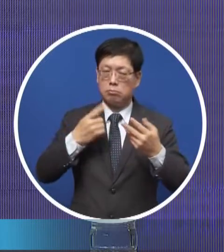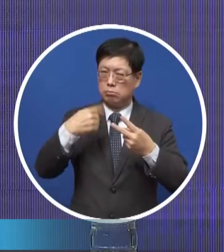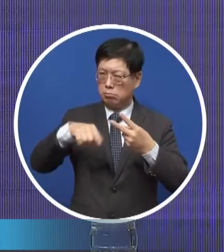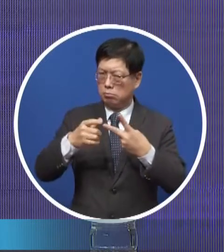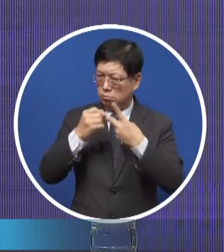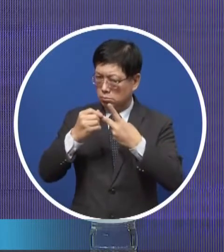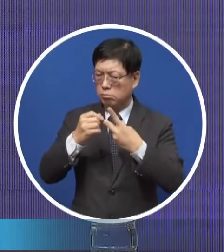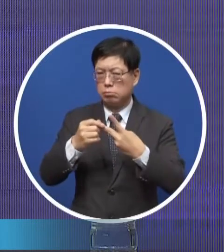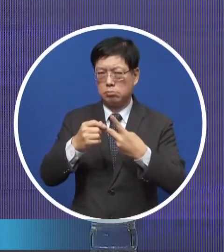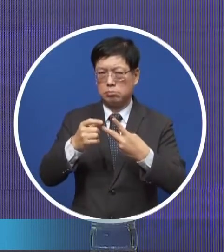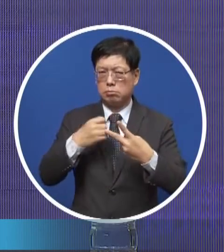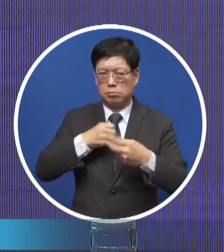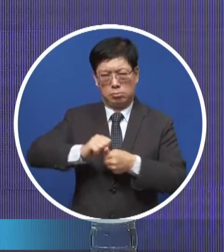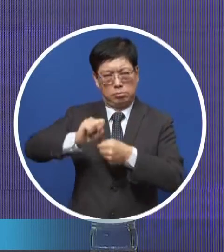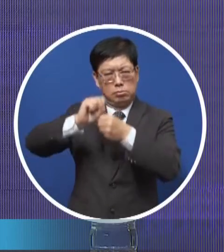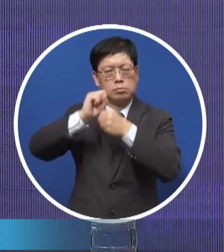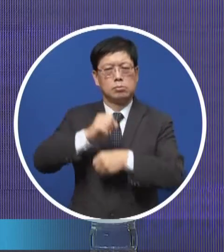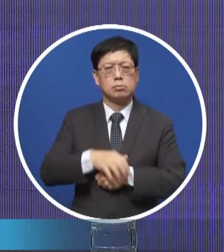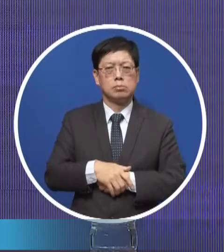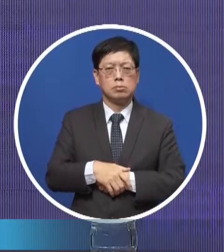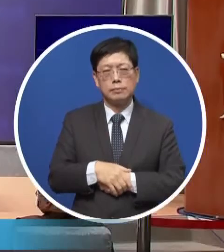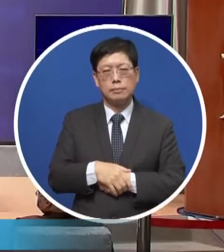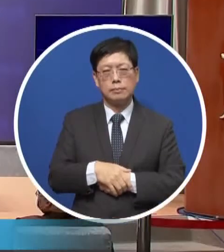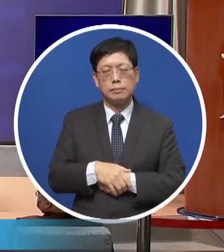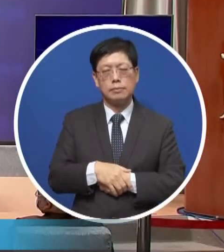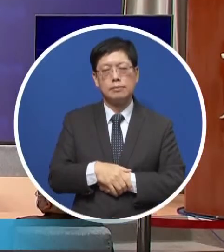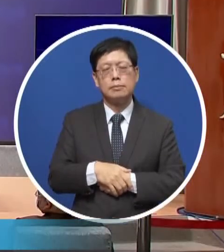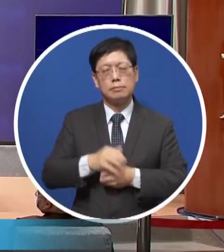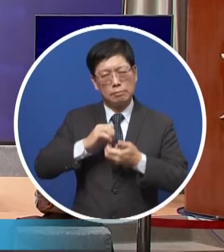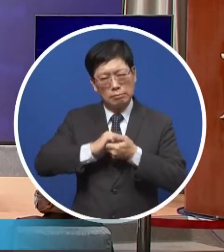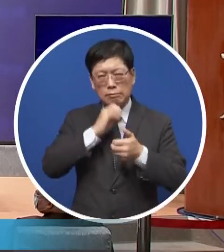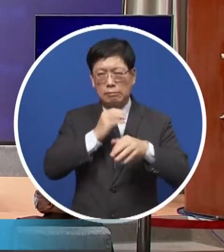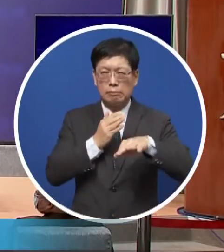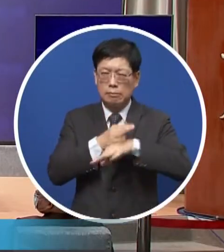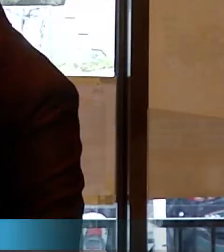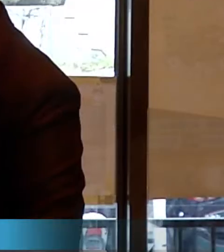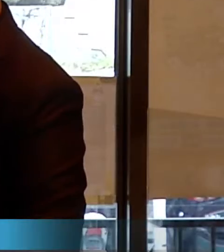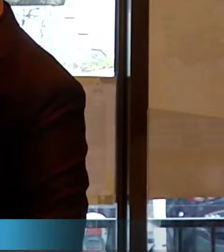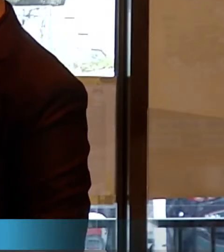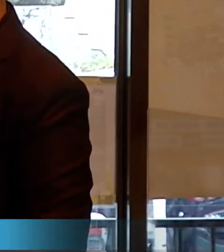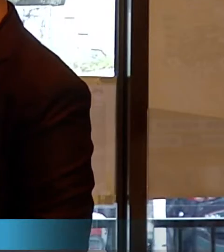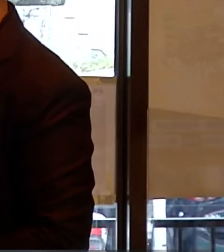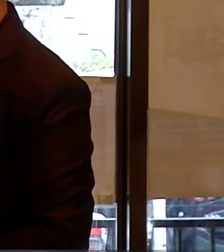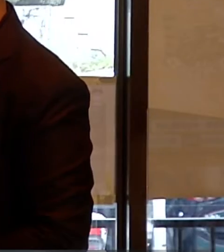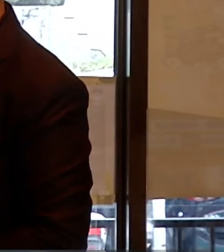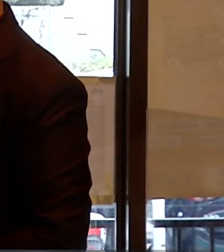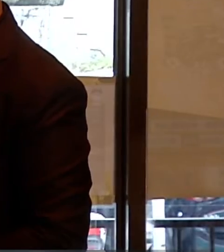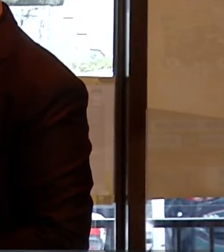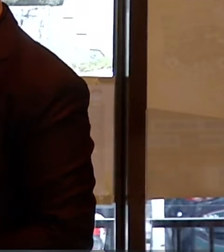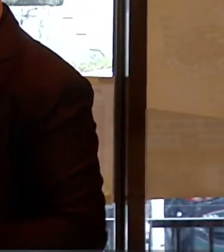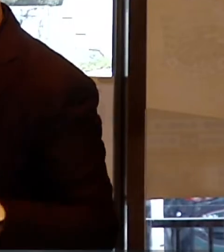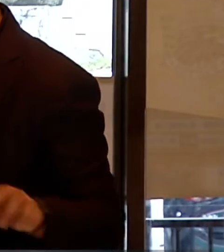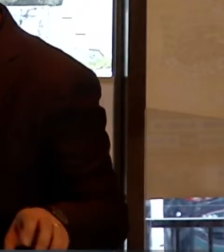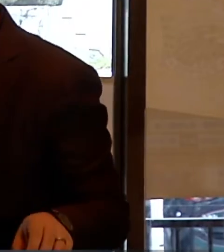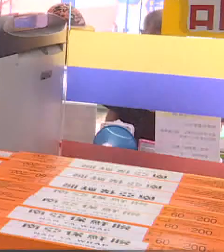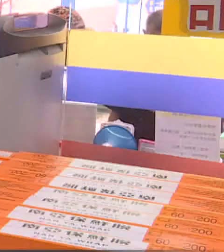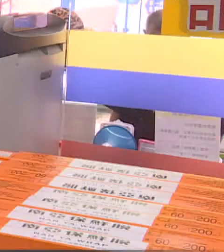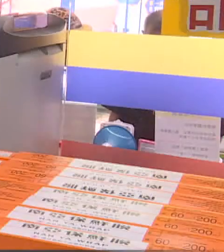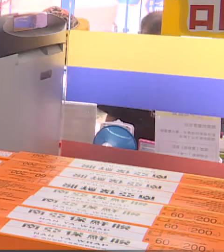呢还要再更高一些，好才可以，一定是要超过30%的。 由于国内疫情稳定，近期疫情警戒有机会从